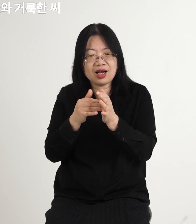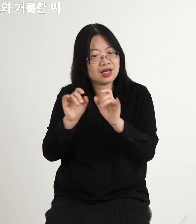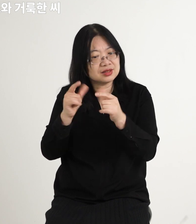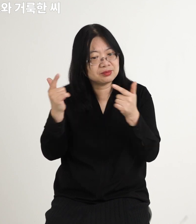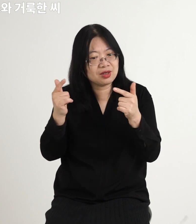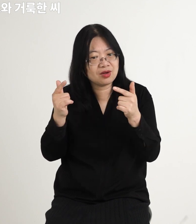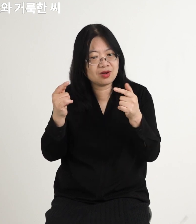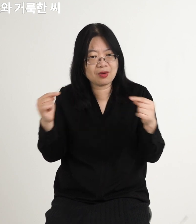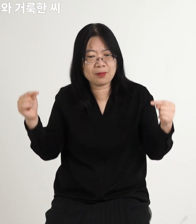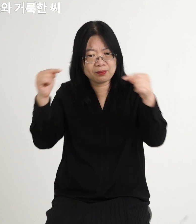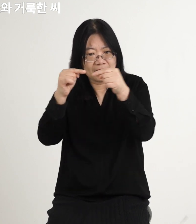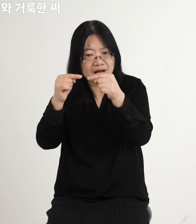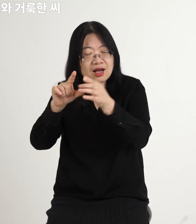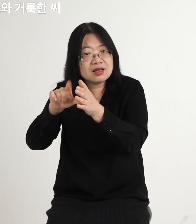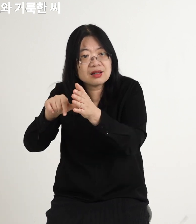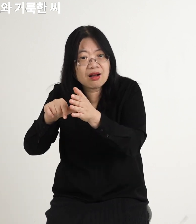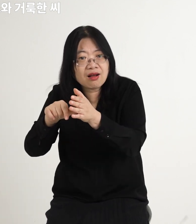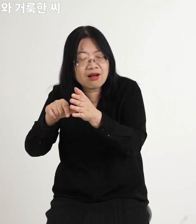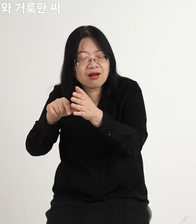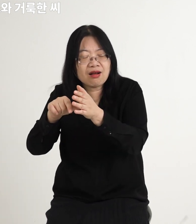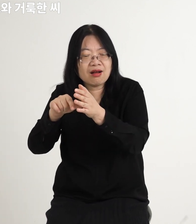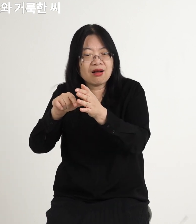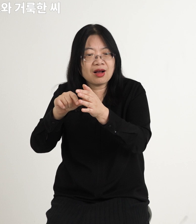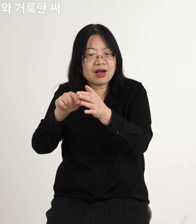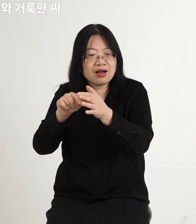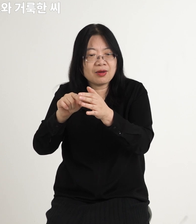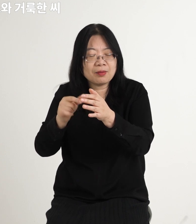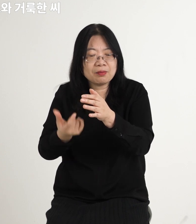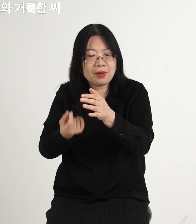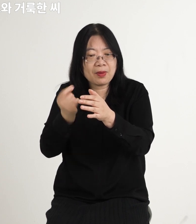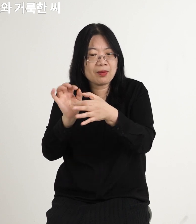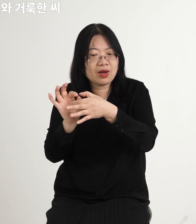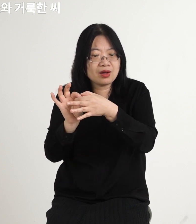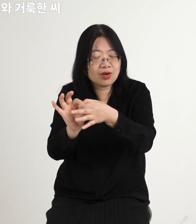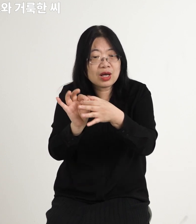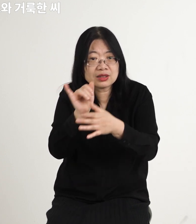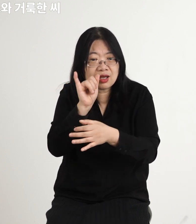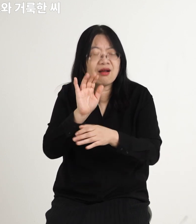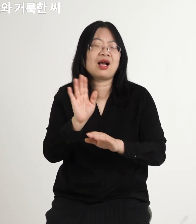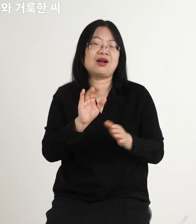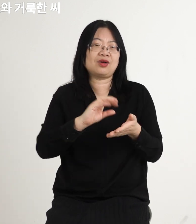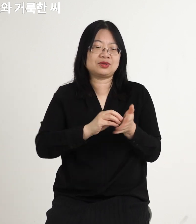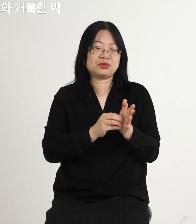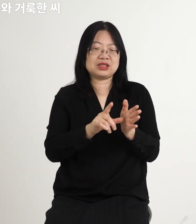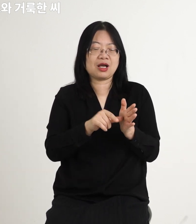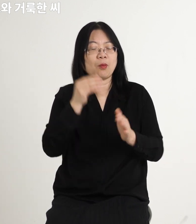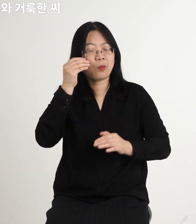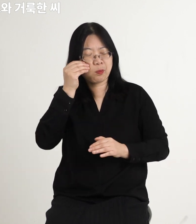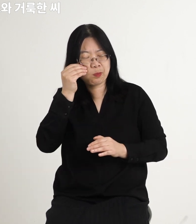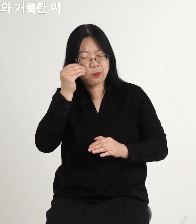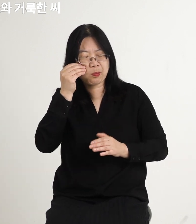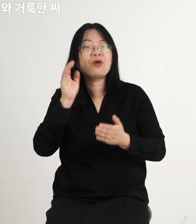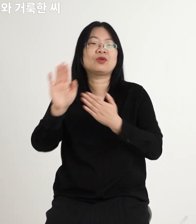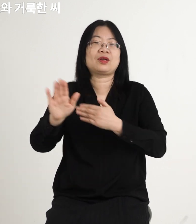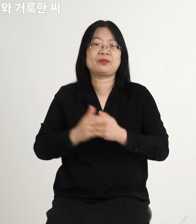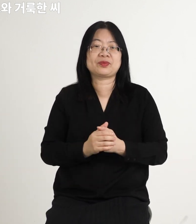시간입니까? 어느 정도 흘렀다는 얘기예요. 왜? 1절을 다시 보세요. 우시야의